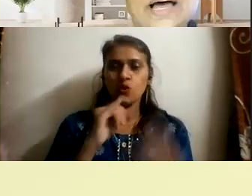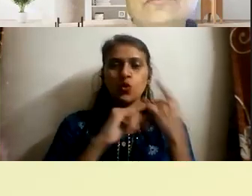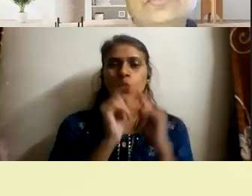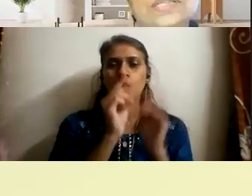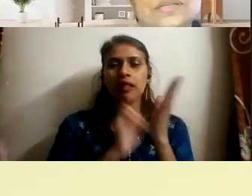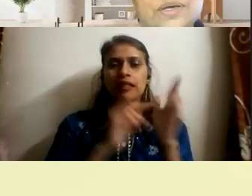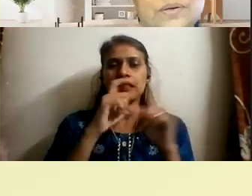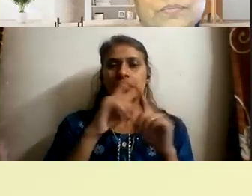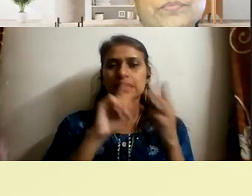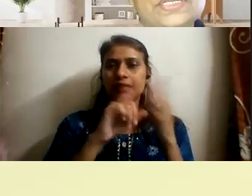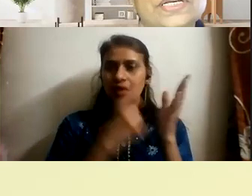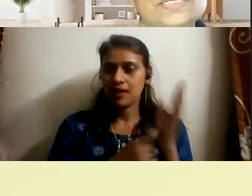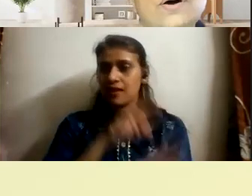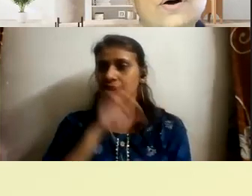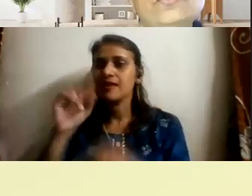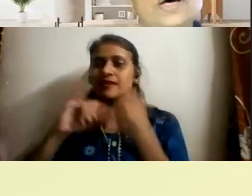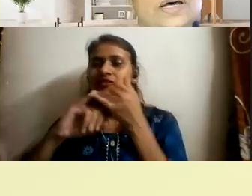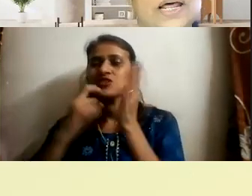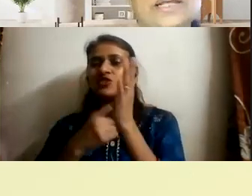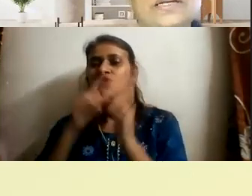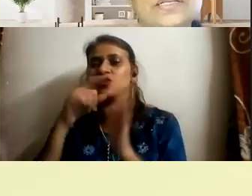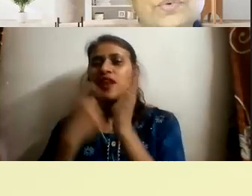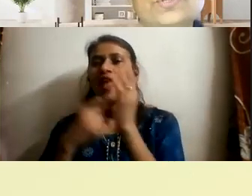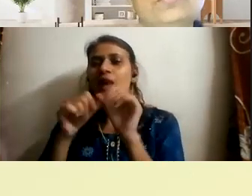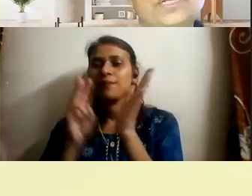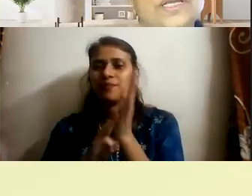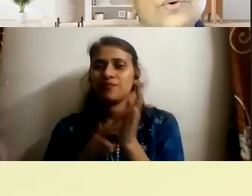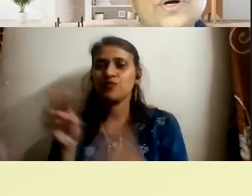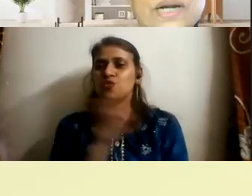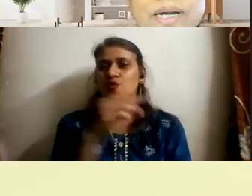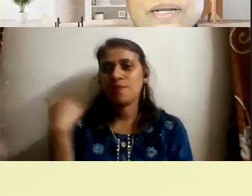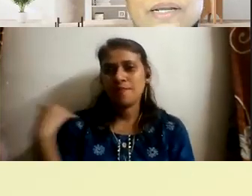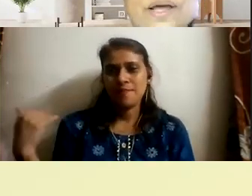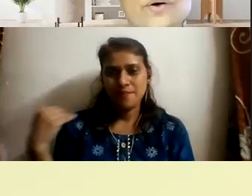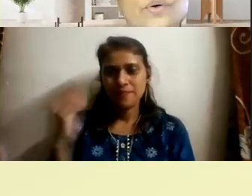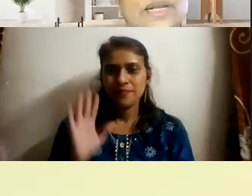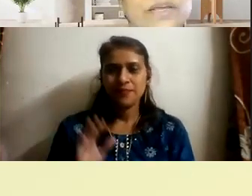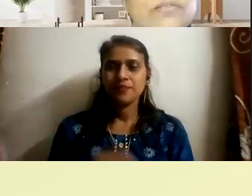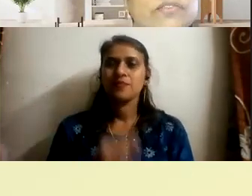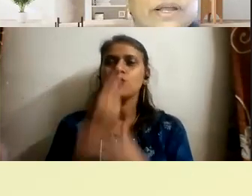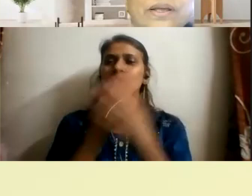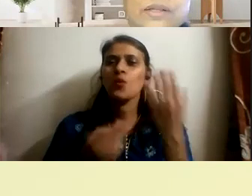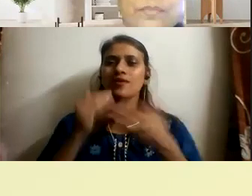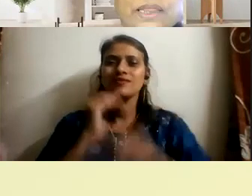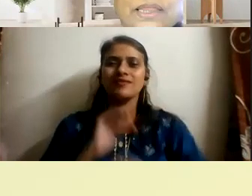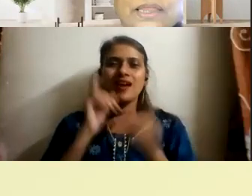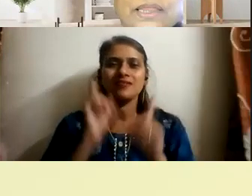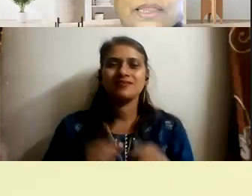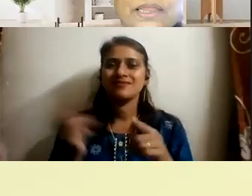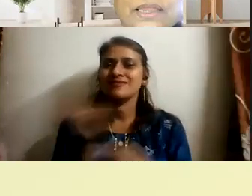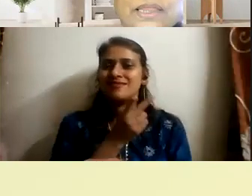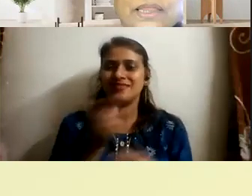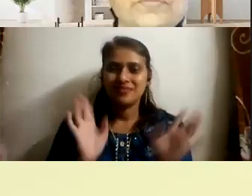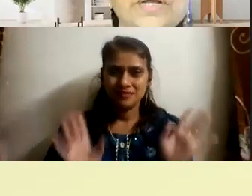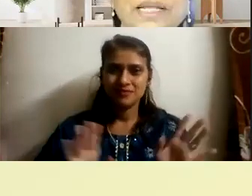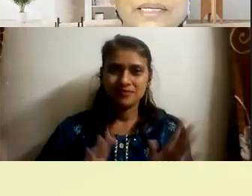दे हैव दिस बिजनेस ऑफ रनिंग डिस्पोजेबल इको कटलरी. वो लीफ वेयर, पत्ते